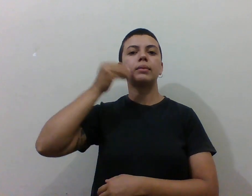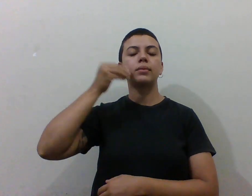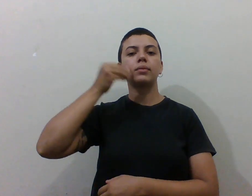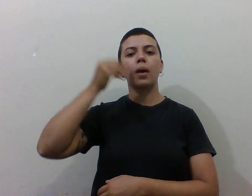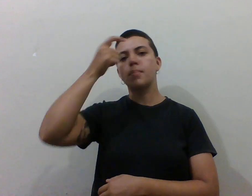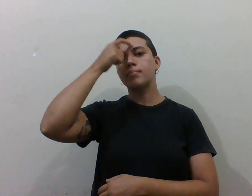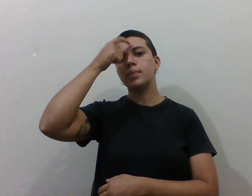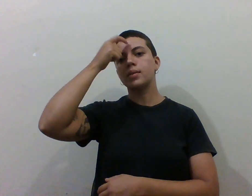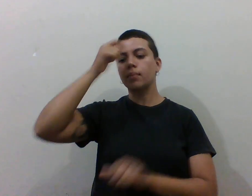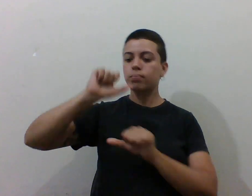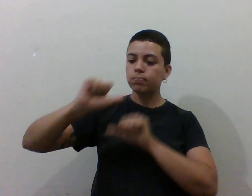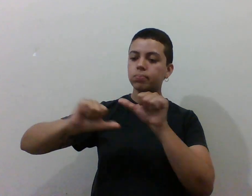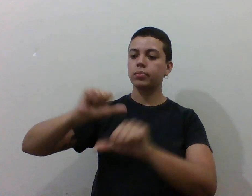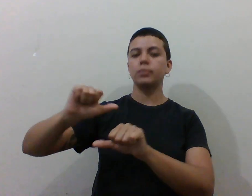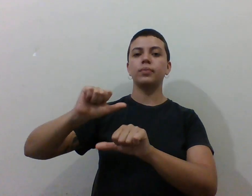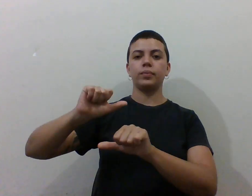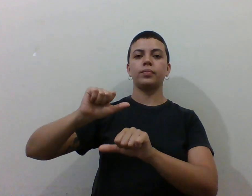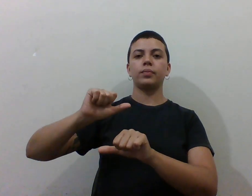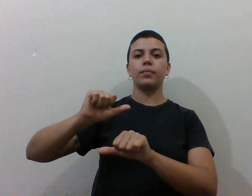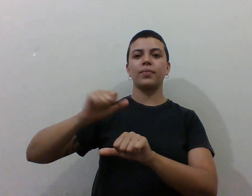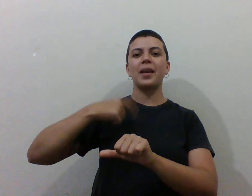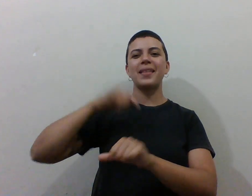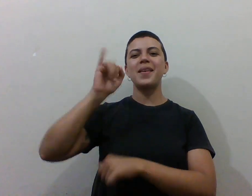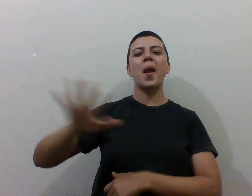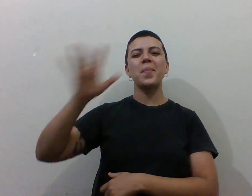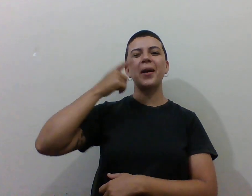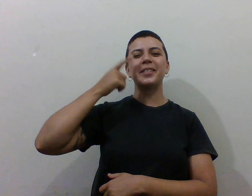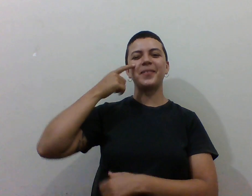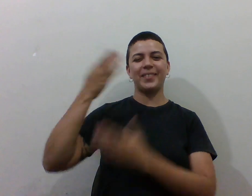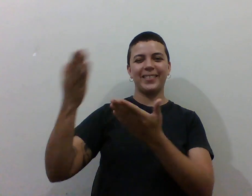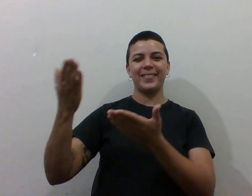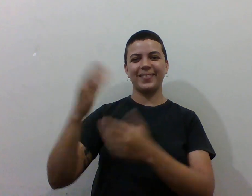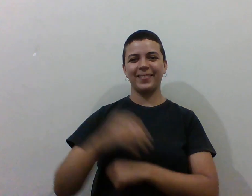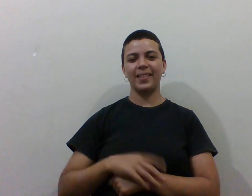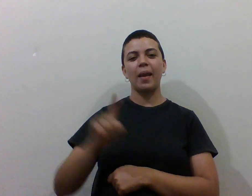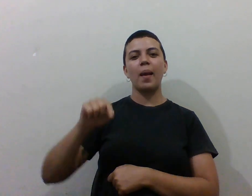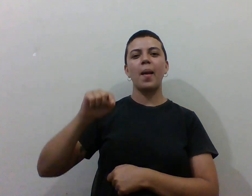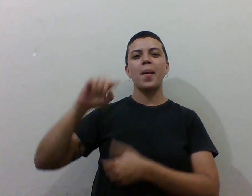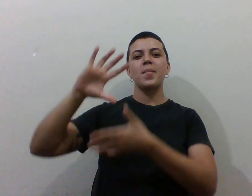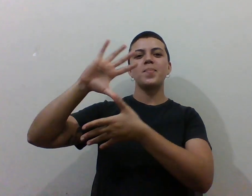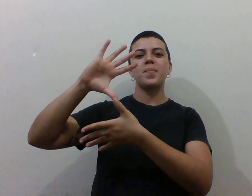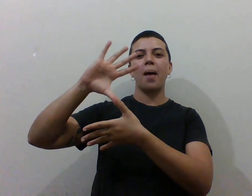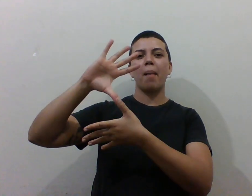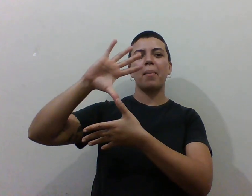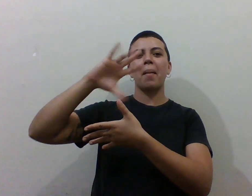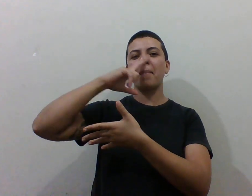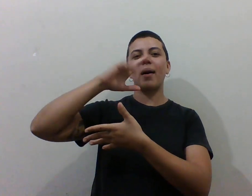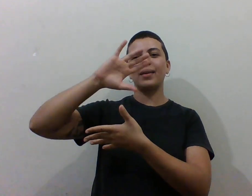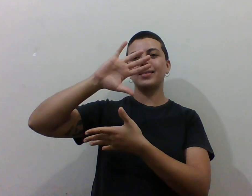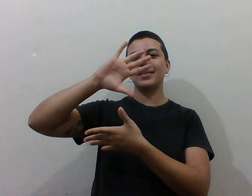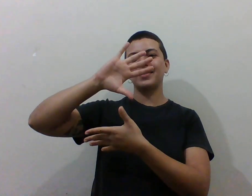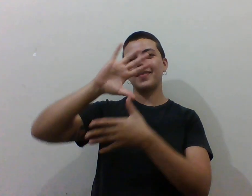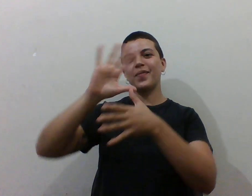por isso eu coloco aí essa figura tão simbólica do mapa de cabeça para baixo que eu adoro e que